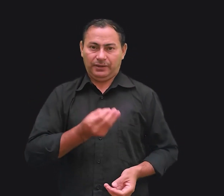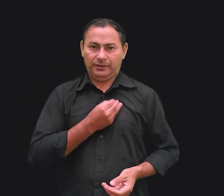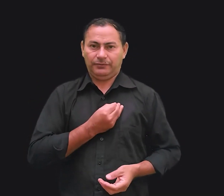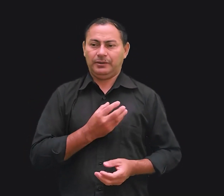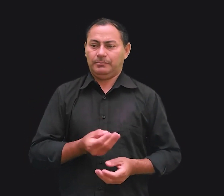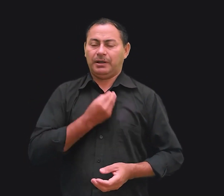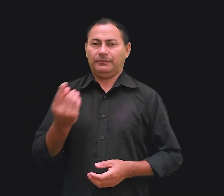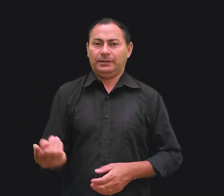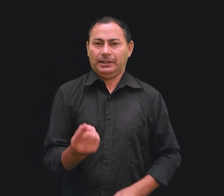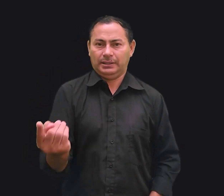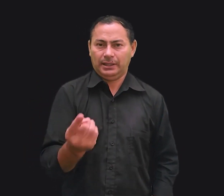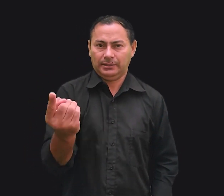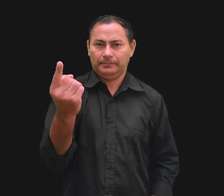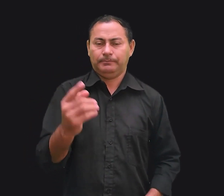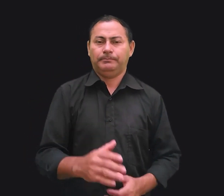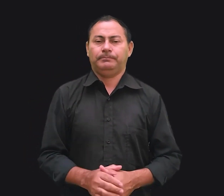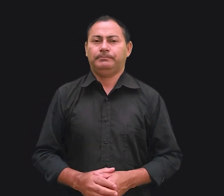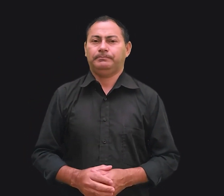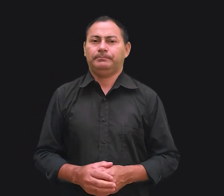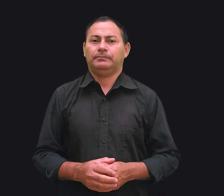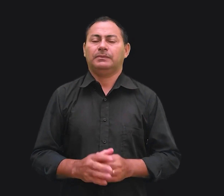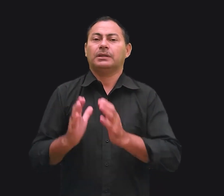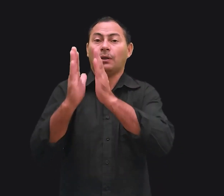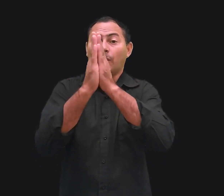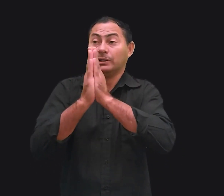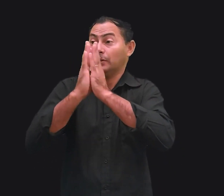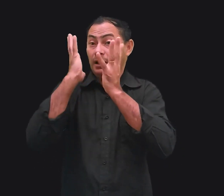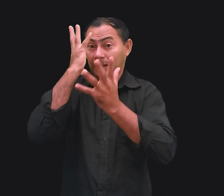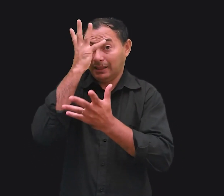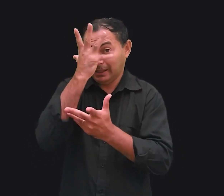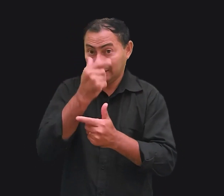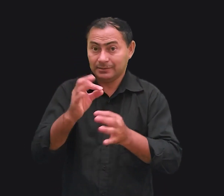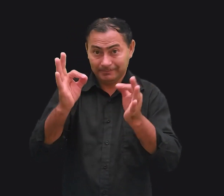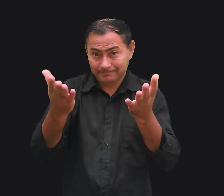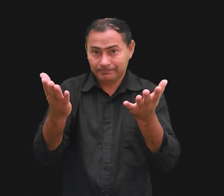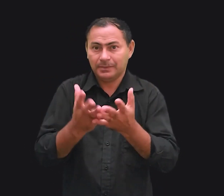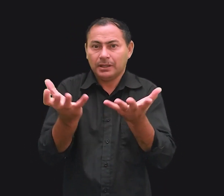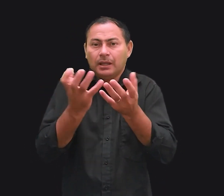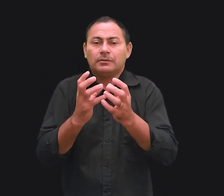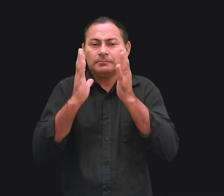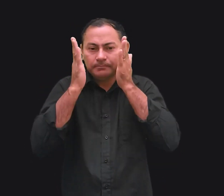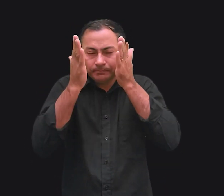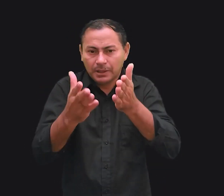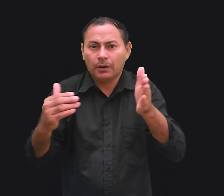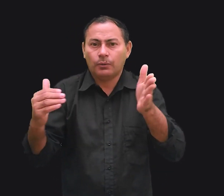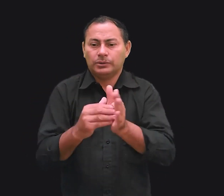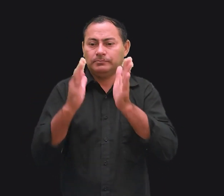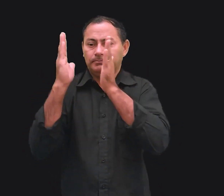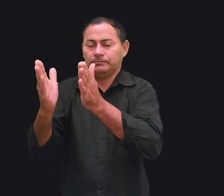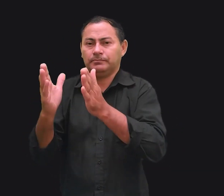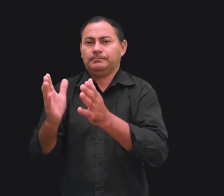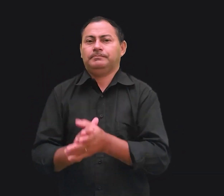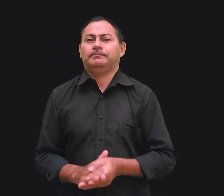se vive para a vida eterna. Que oração linda, não? Quero me concentrar na última parte